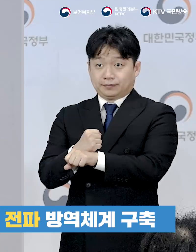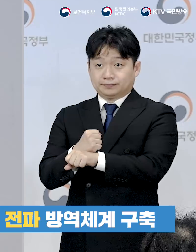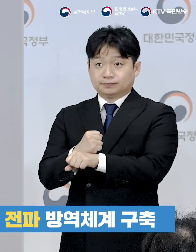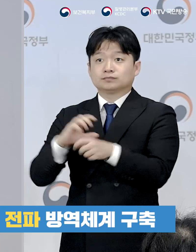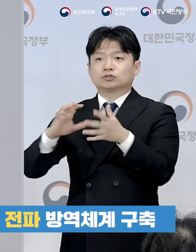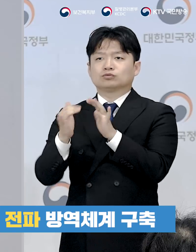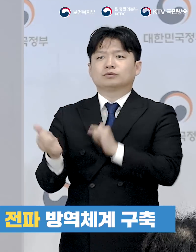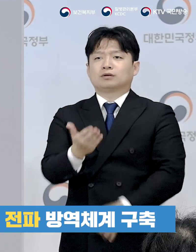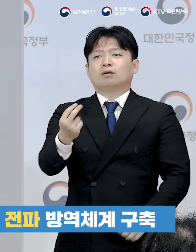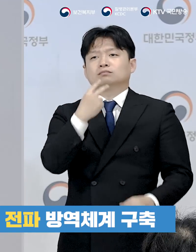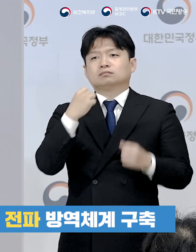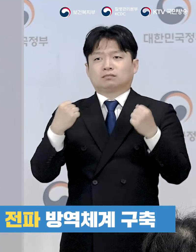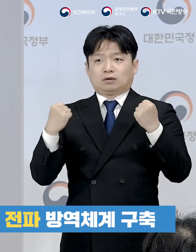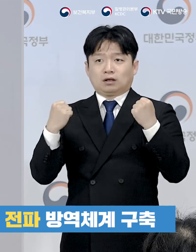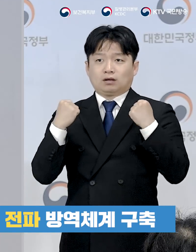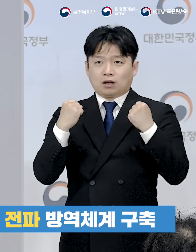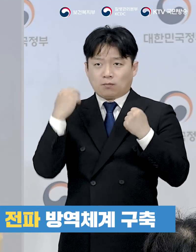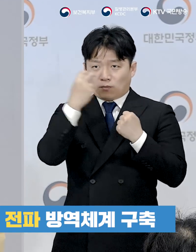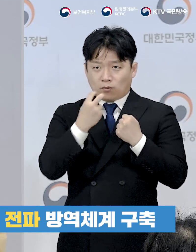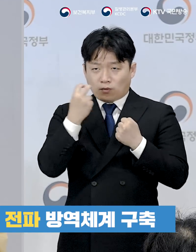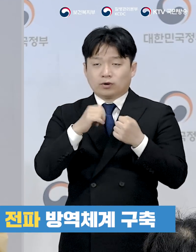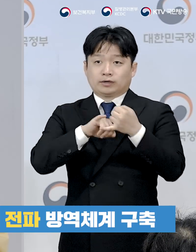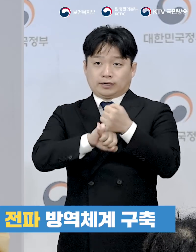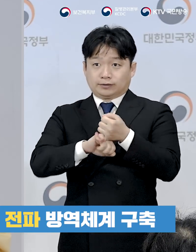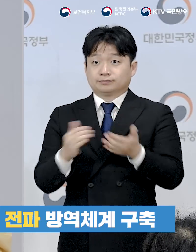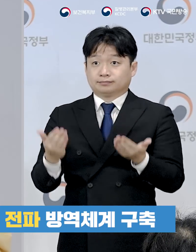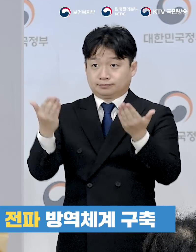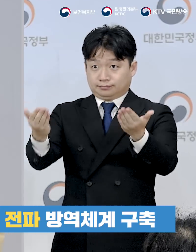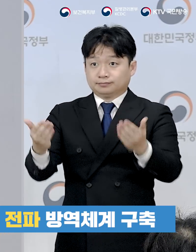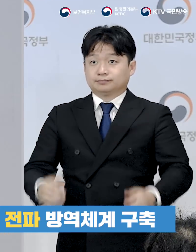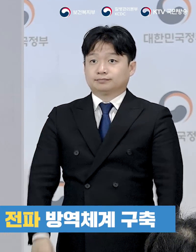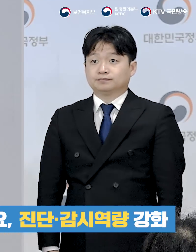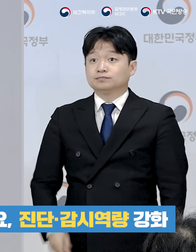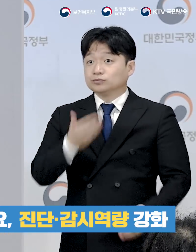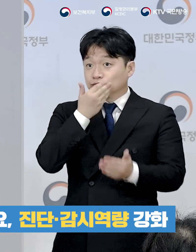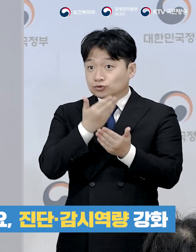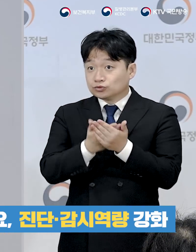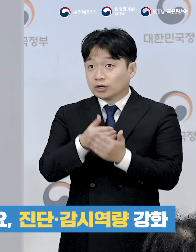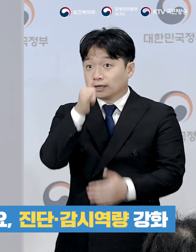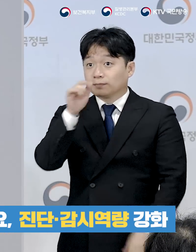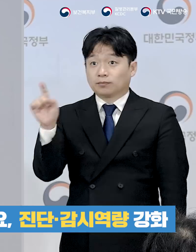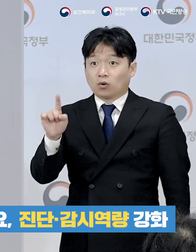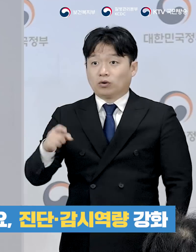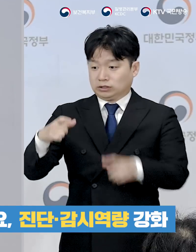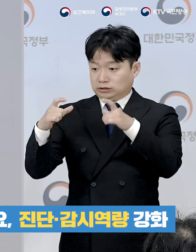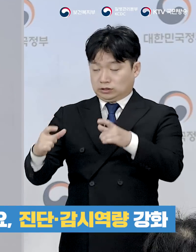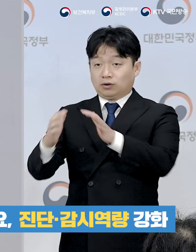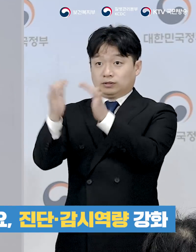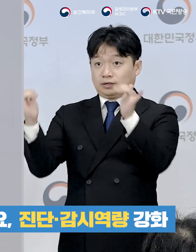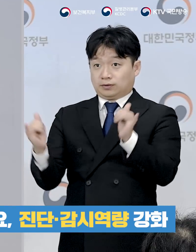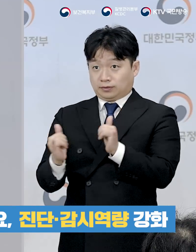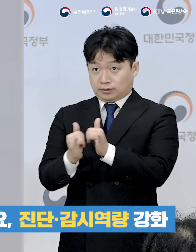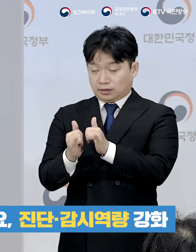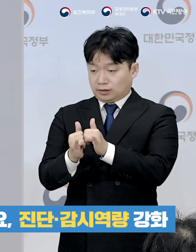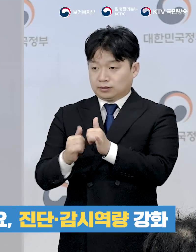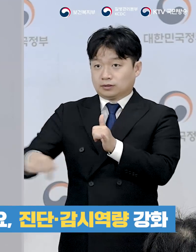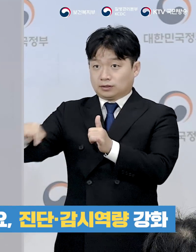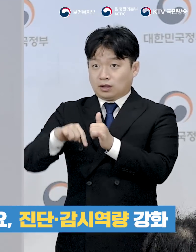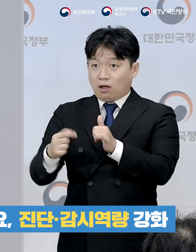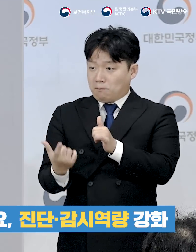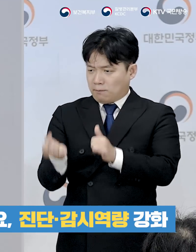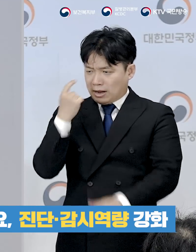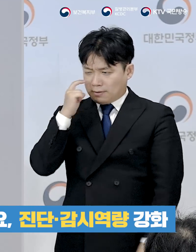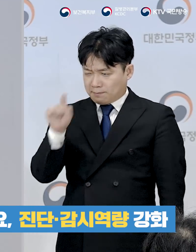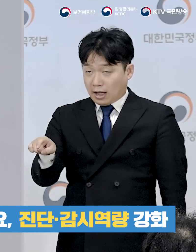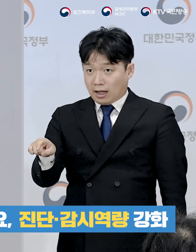차단하고 국민의 생명과 건강을 보호할 것입니다. 우선 중요한 방향은